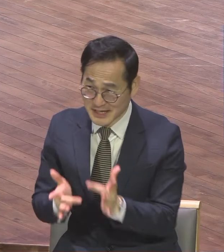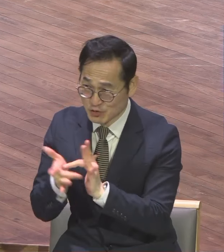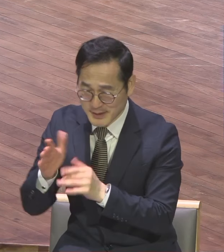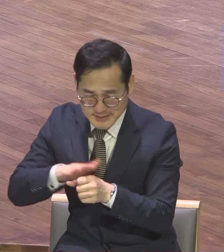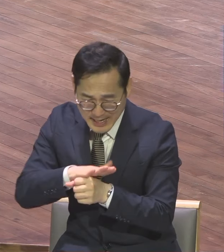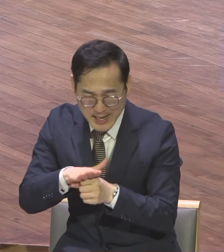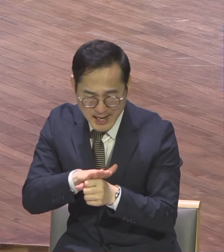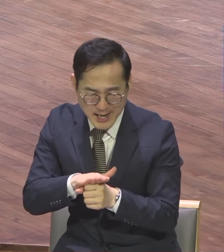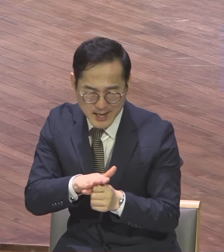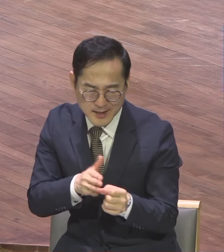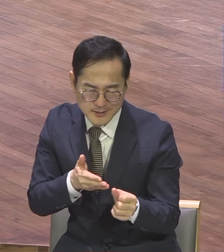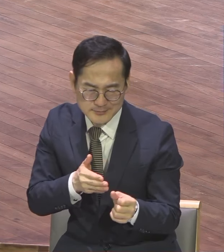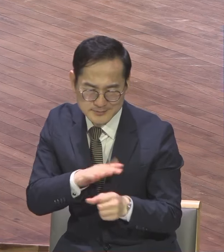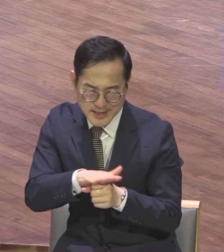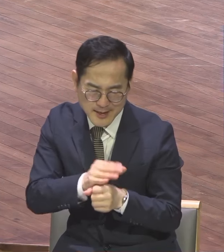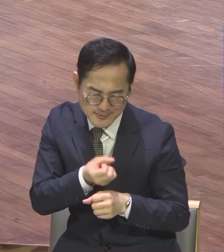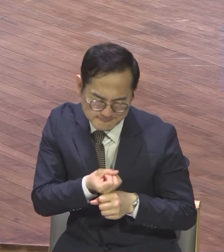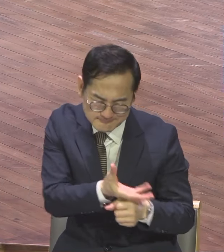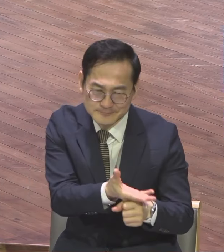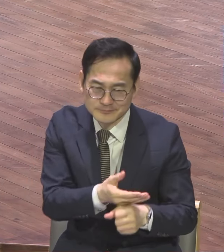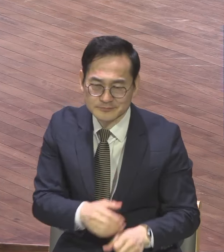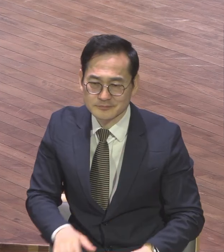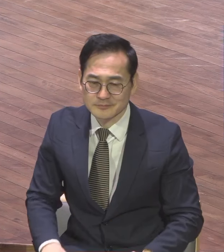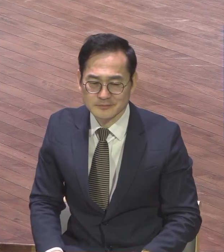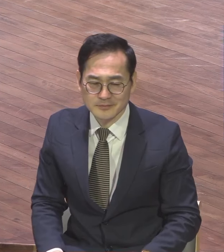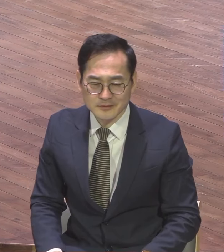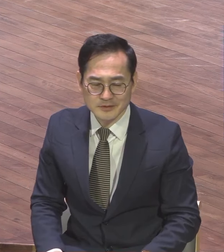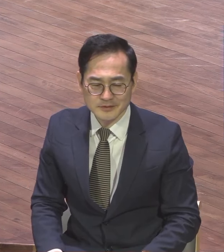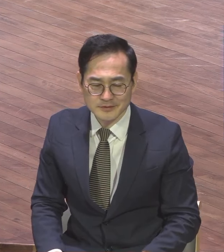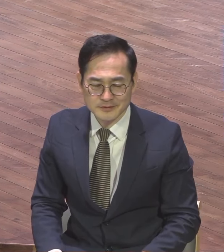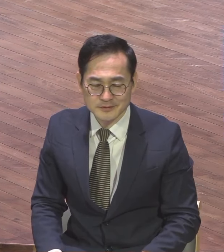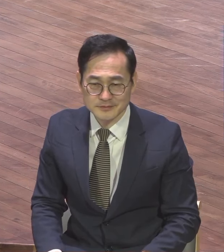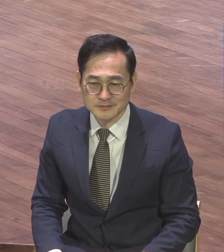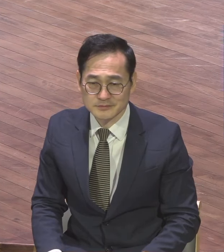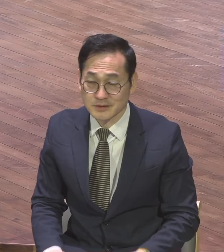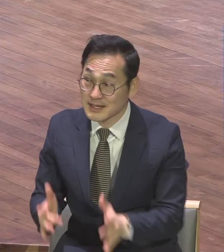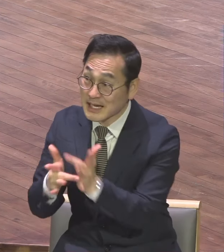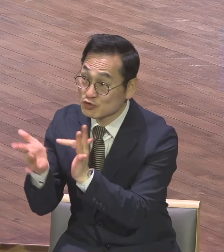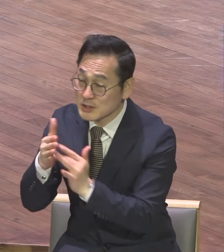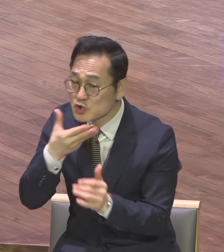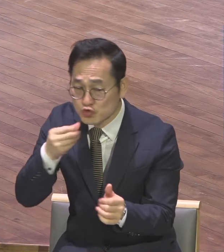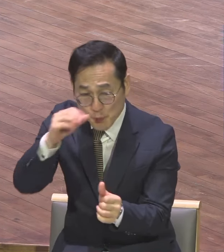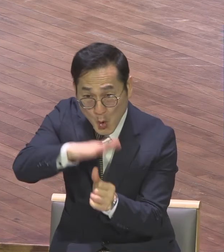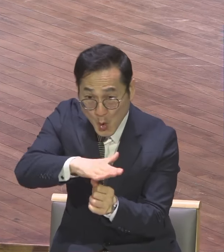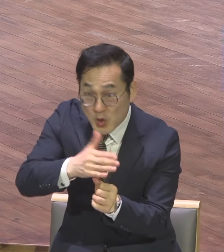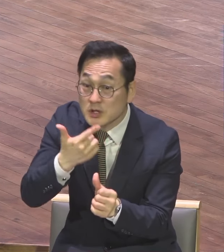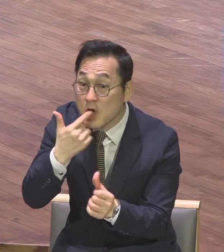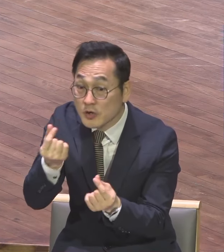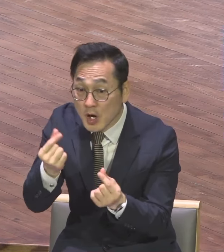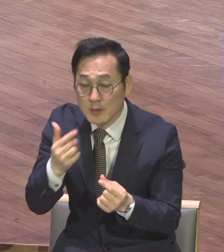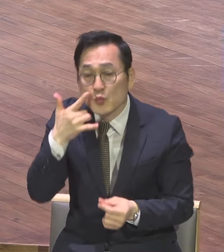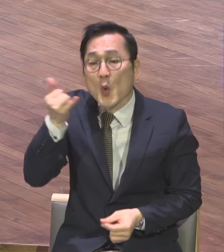전달됐다. 예수님처럼 부모들도 자녀들에게 축복할 수 있는 영적 축복권이 있어요.